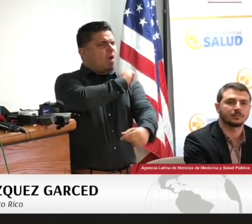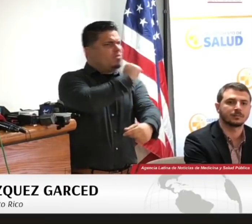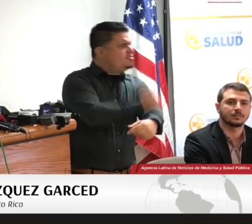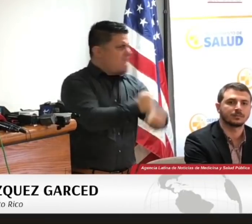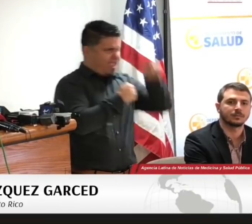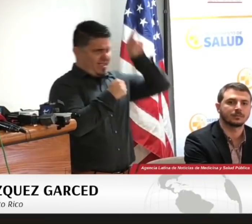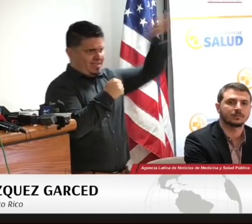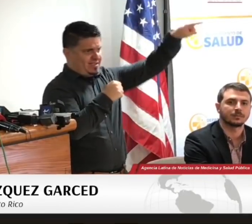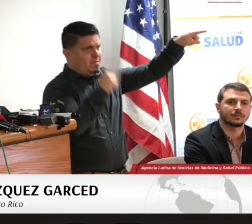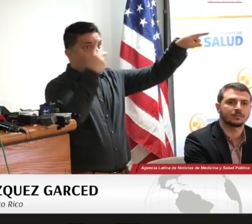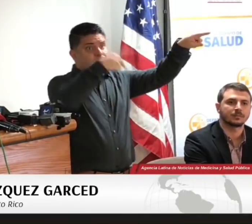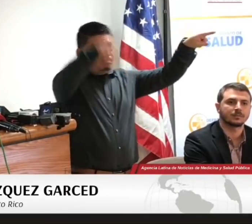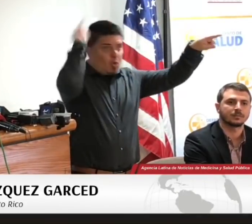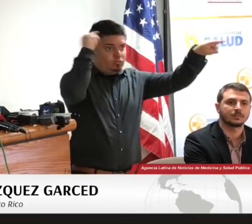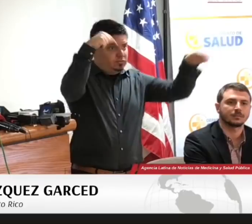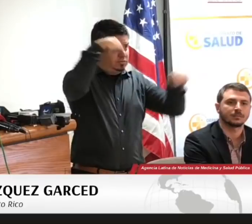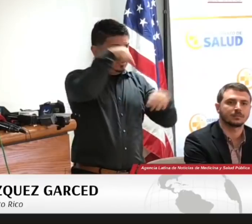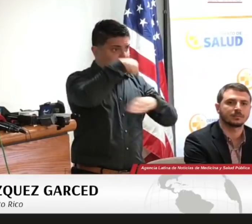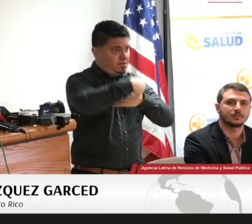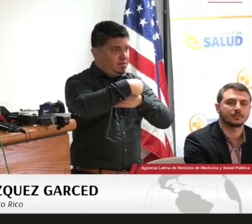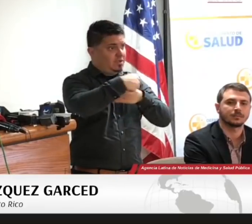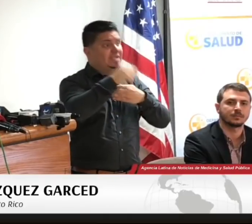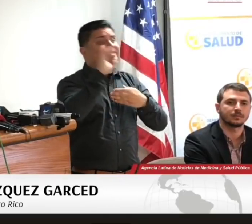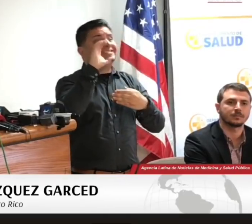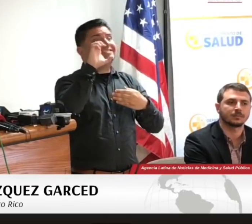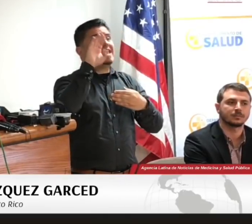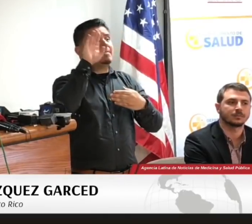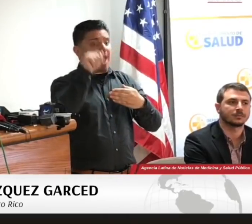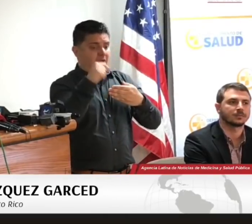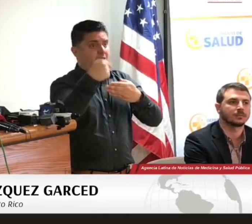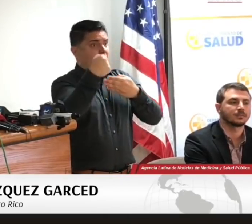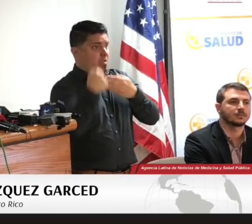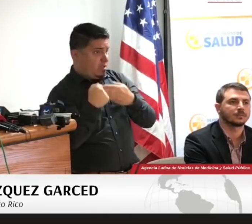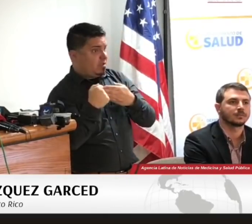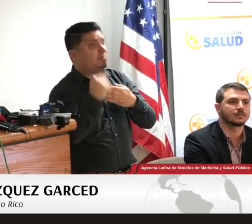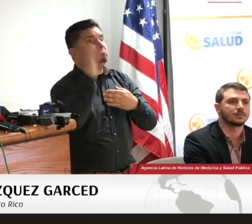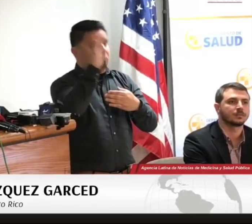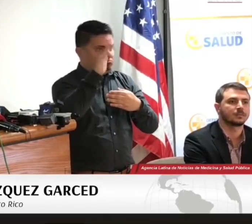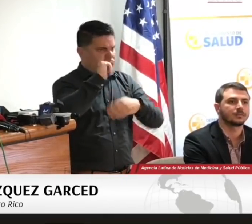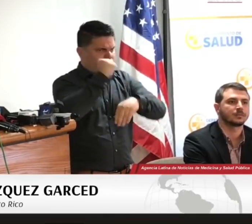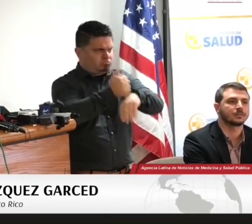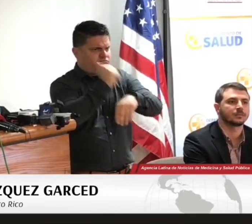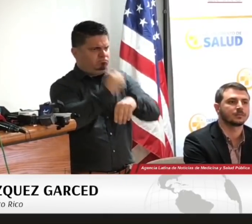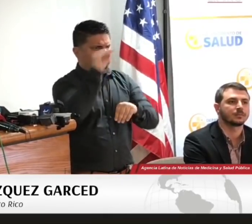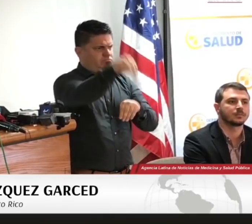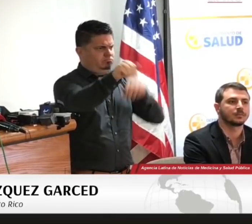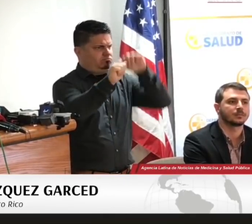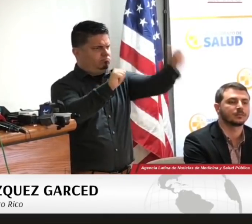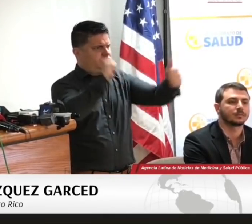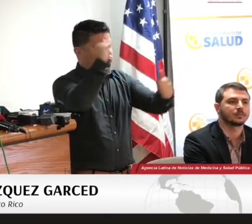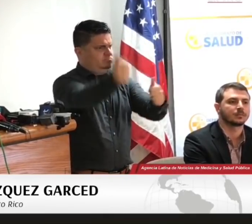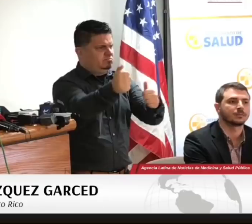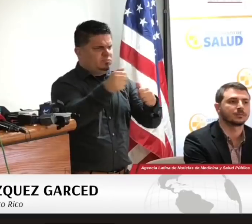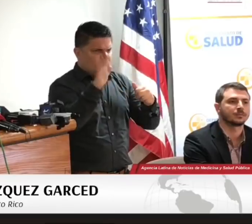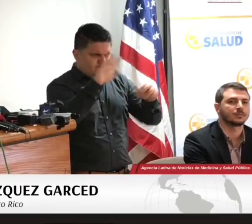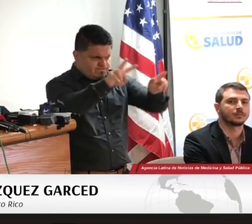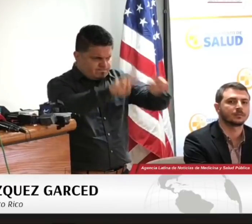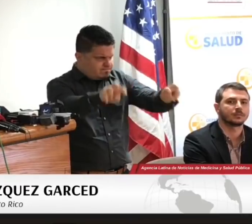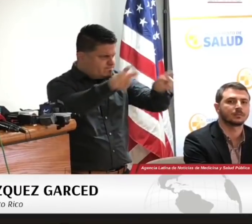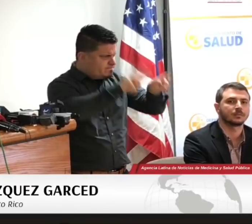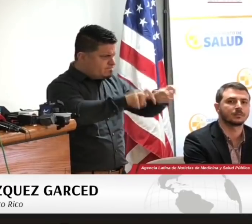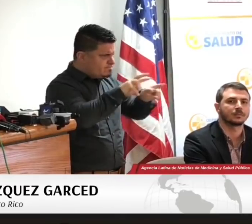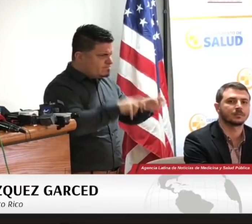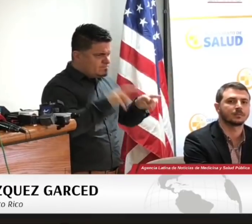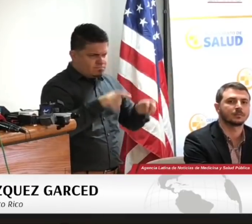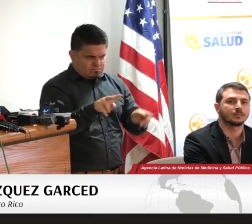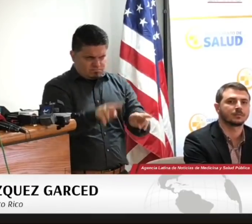Ceiba. Nosotros vamos a tener a manera de un cernimiento realizado por la unidad médica de la